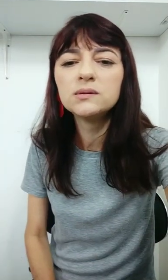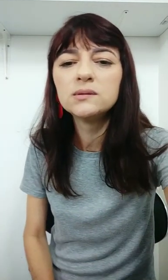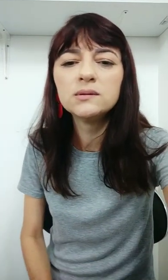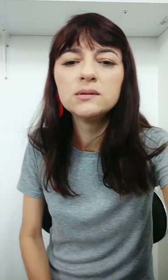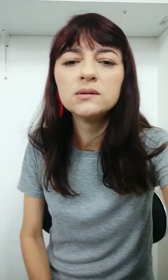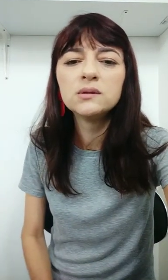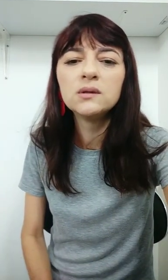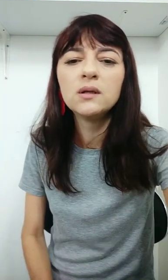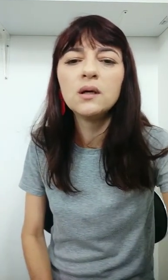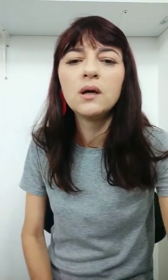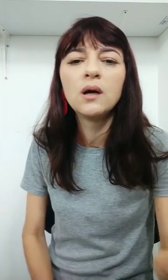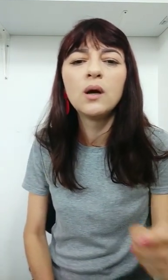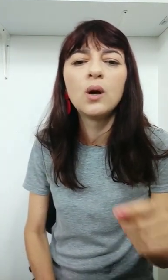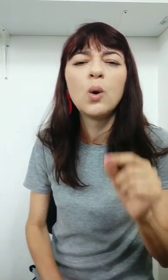E outra pergunta também.